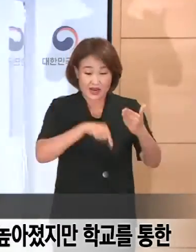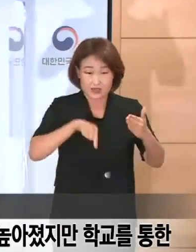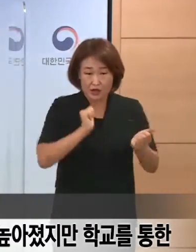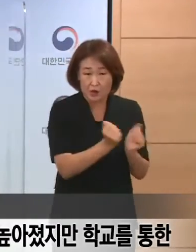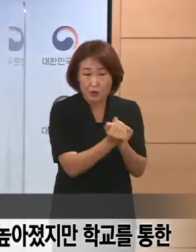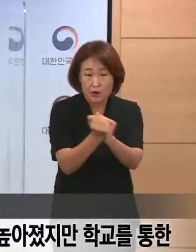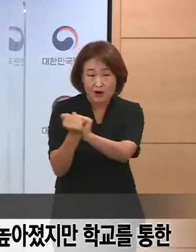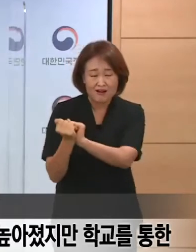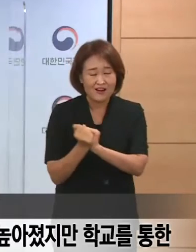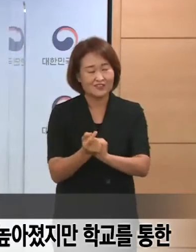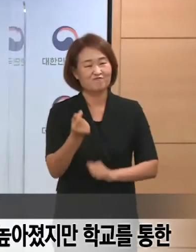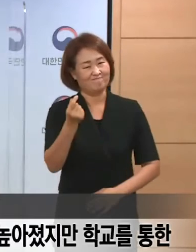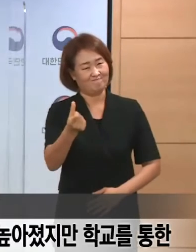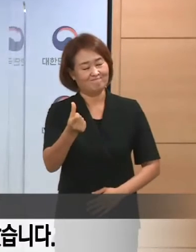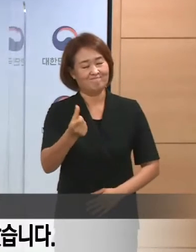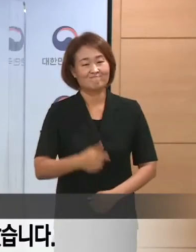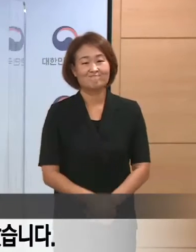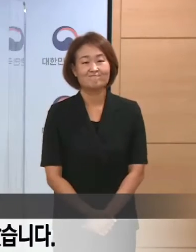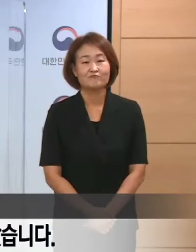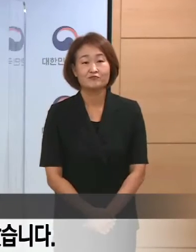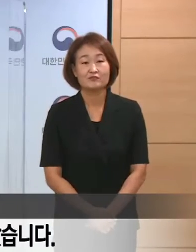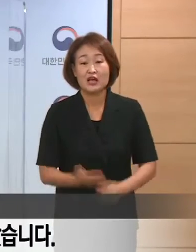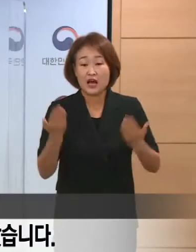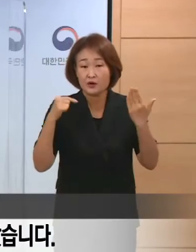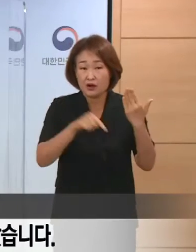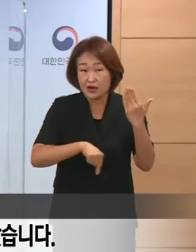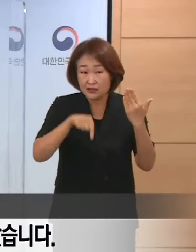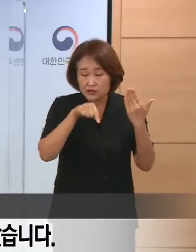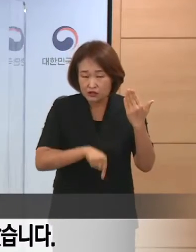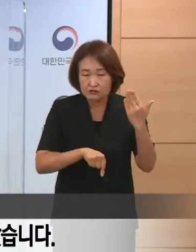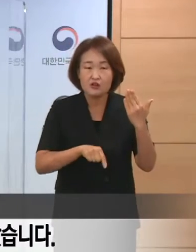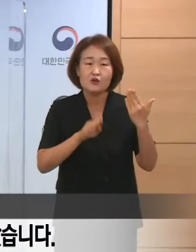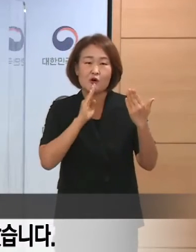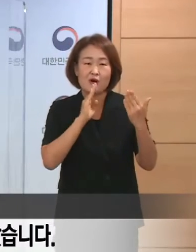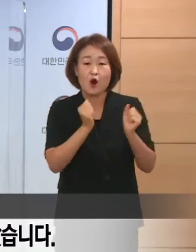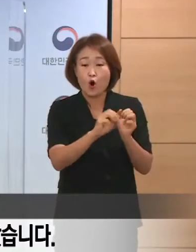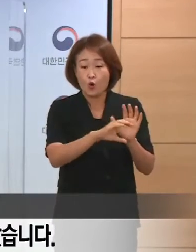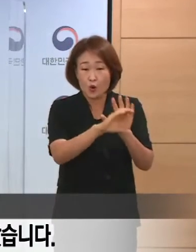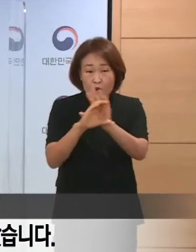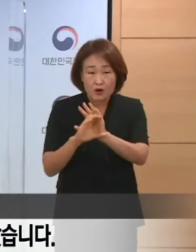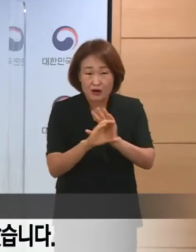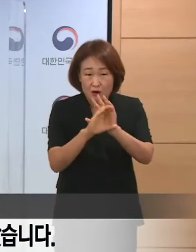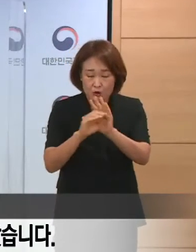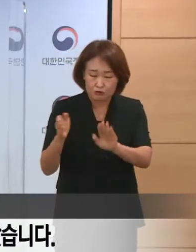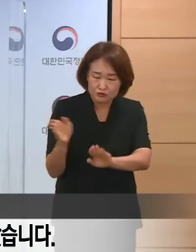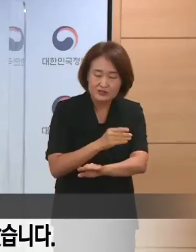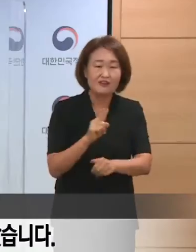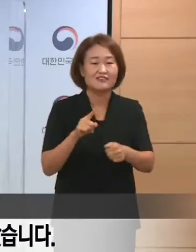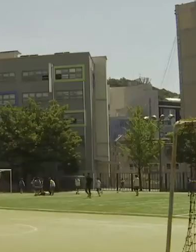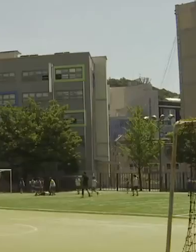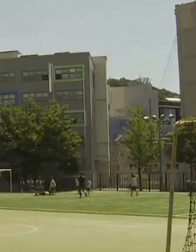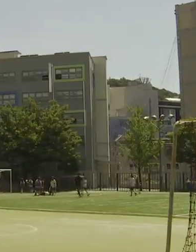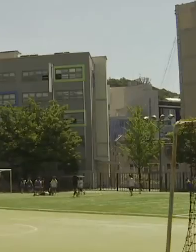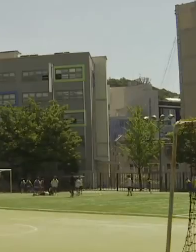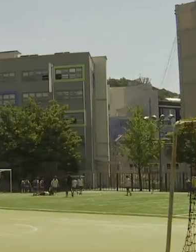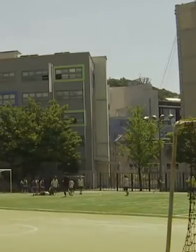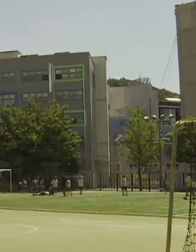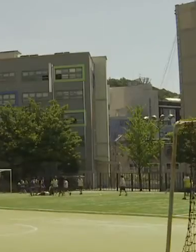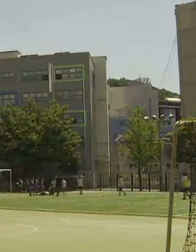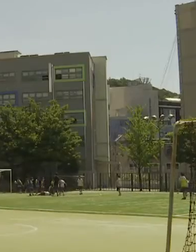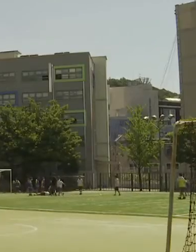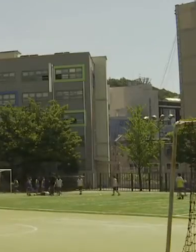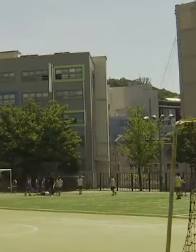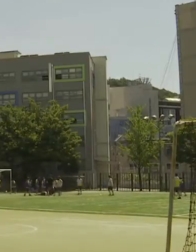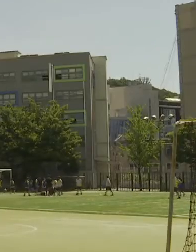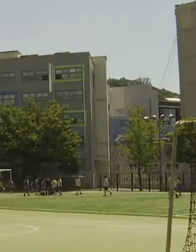높아지지 않았습니다 학교는 상대적으로 안전했다 는 평가를 받았습니다 이 따라